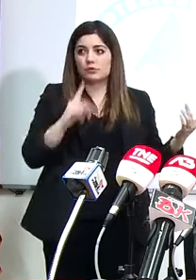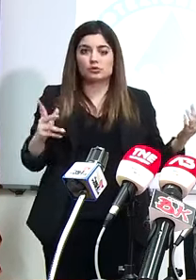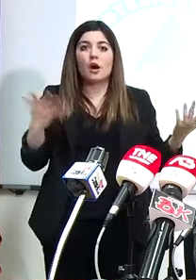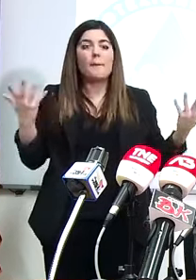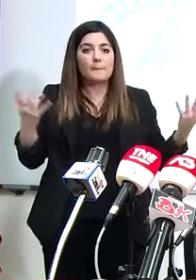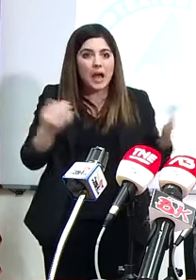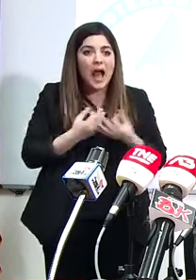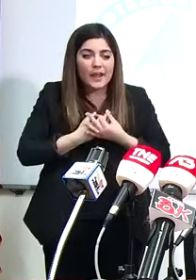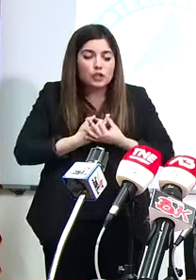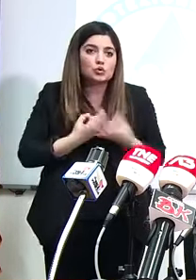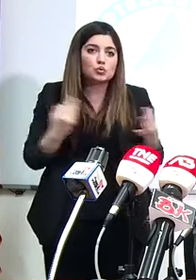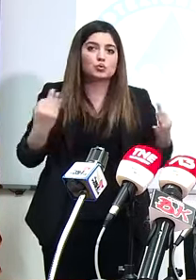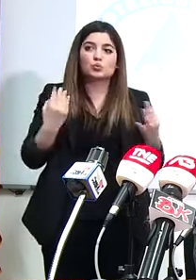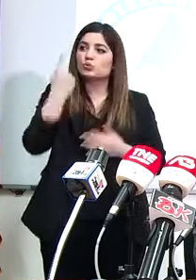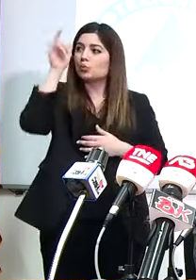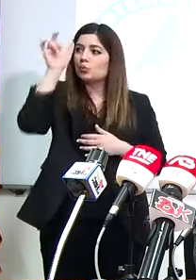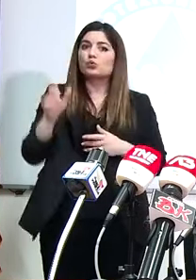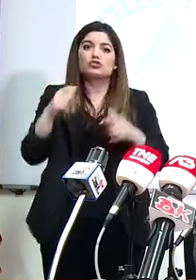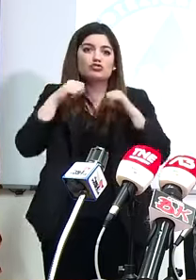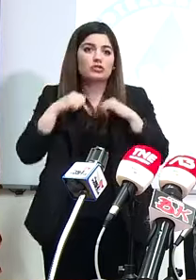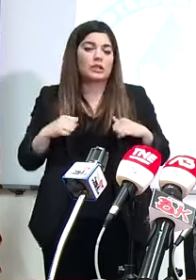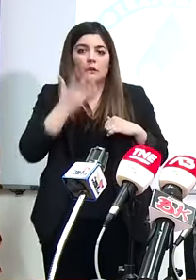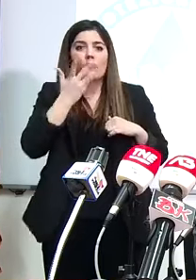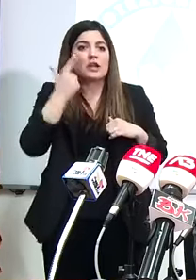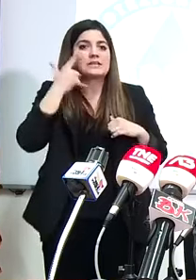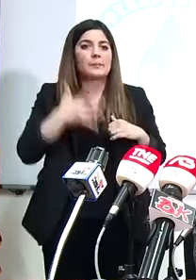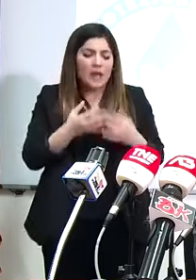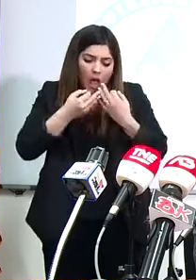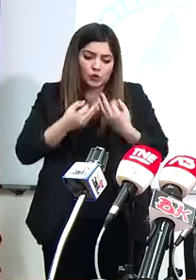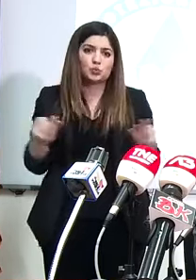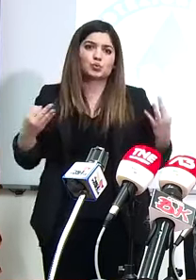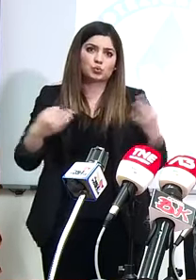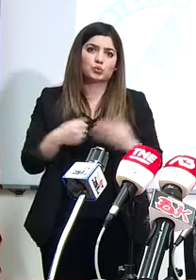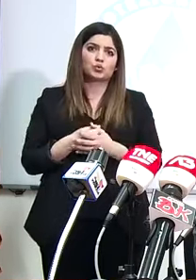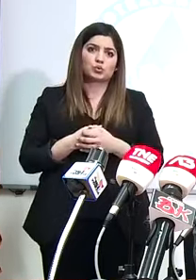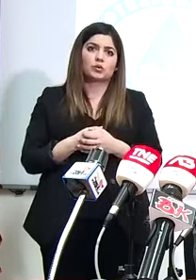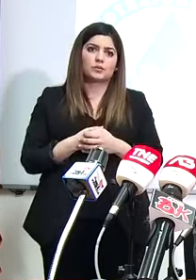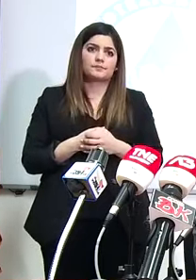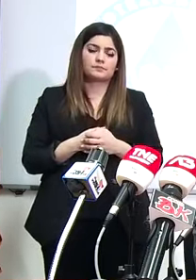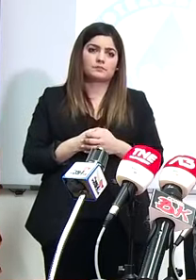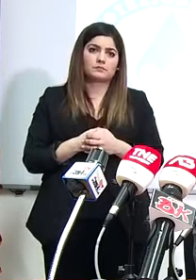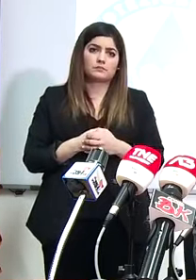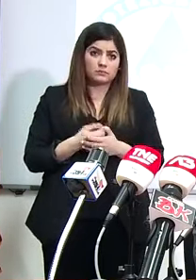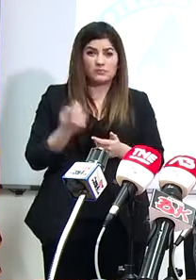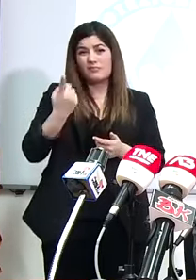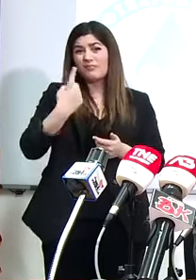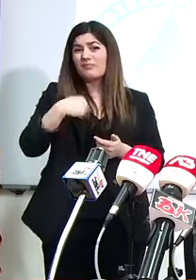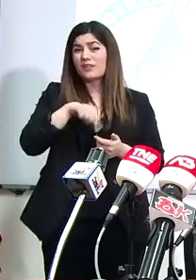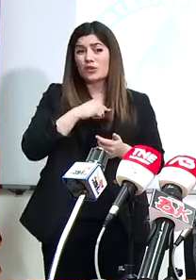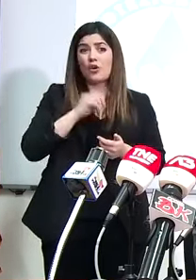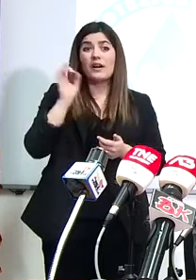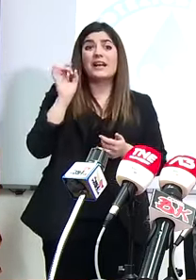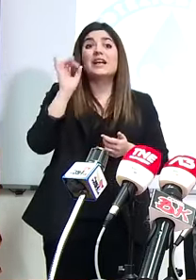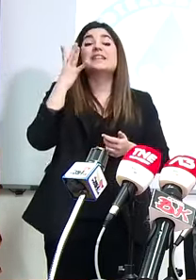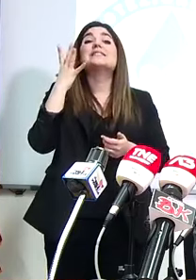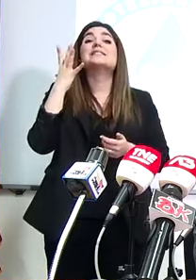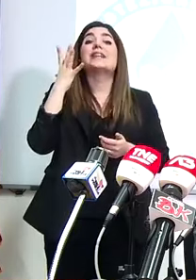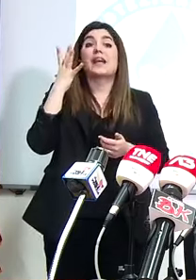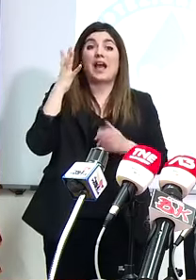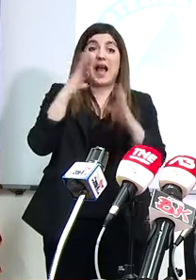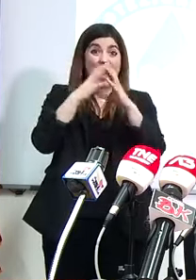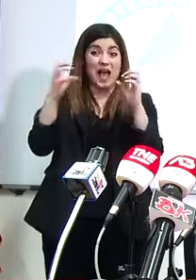da cittadino come ripeto anche ieri l'ho detto avremmo evitato tutta sta roba se le tre aziende